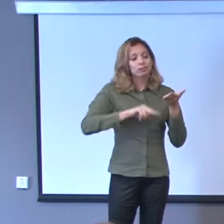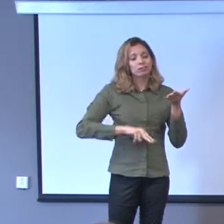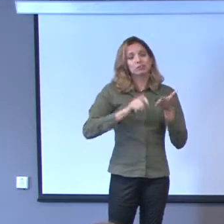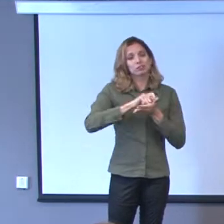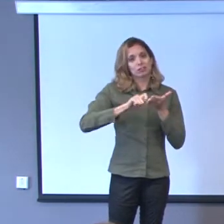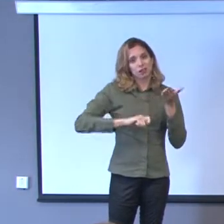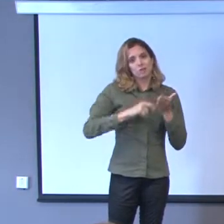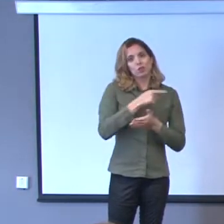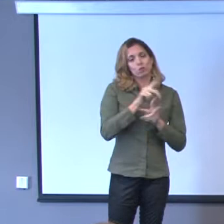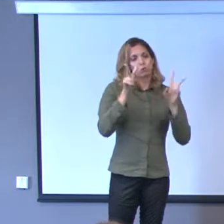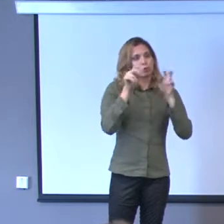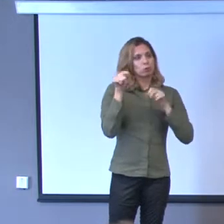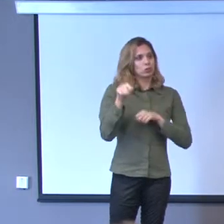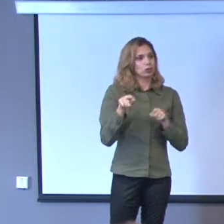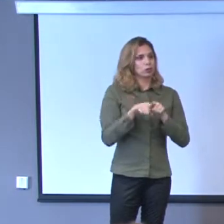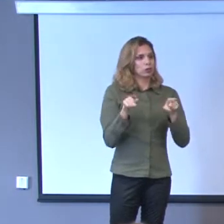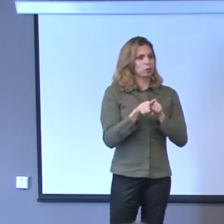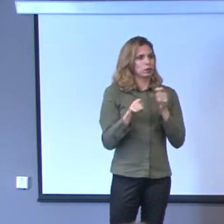assunto.